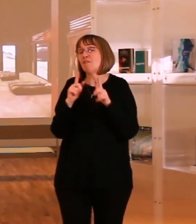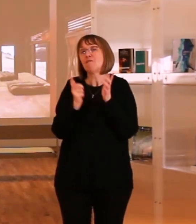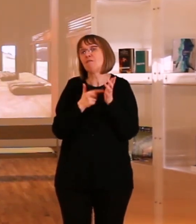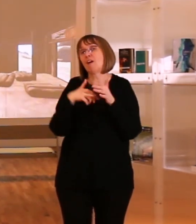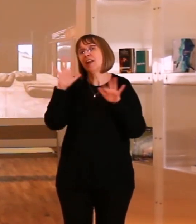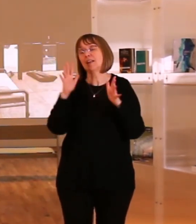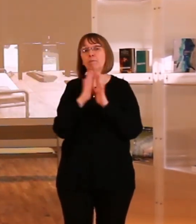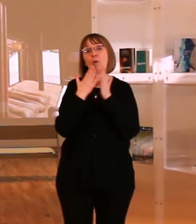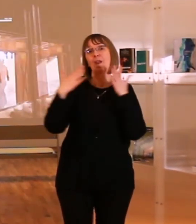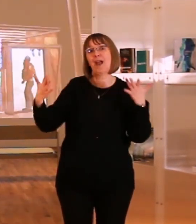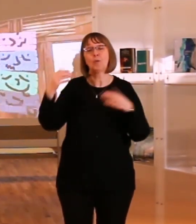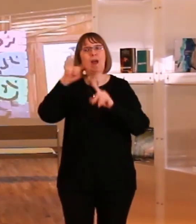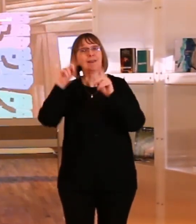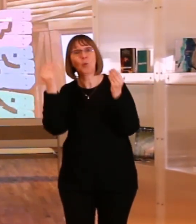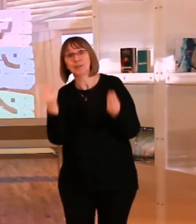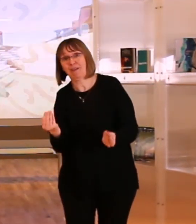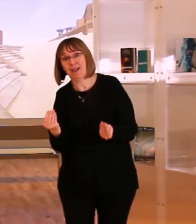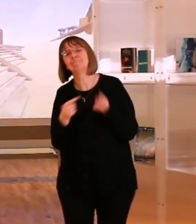Literatur, einige der Kunstwerke,